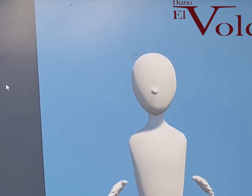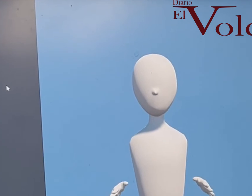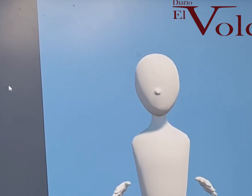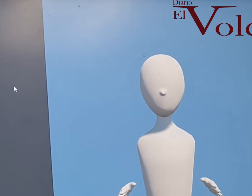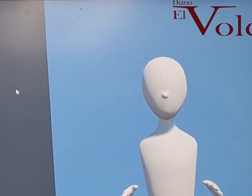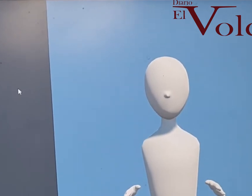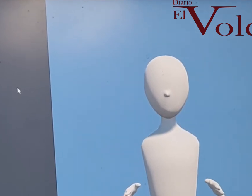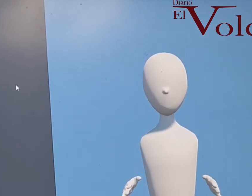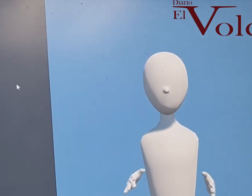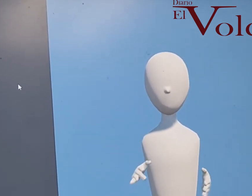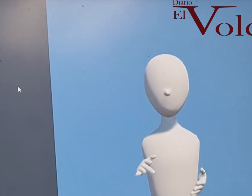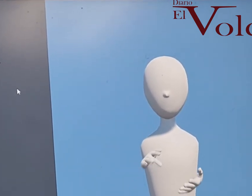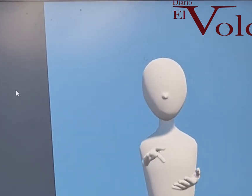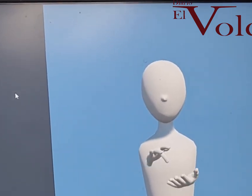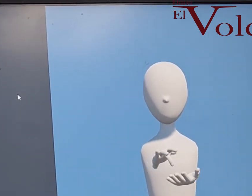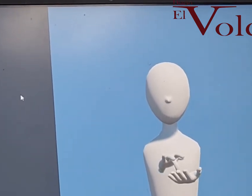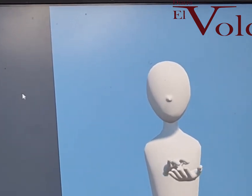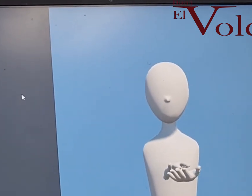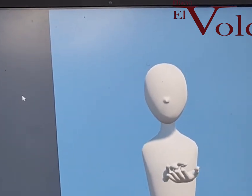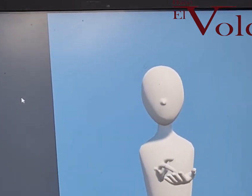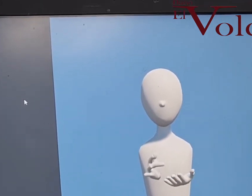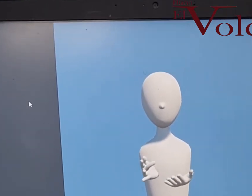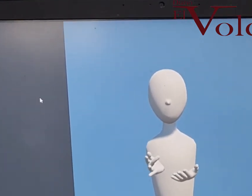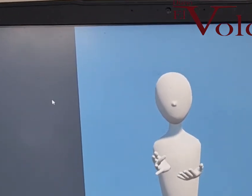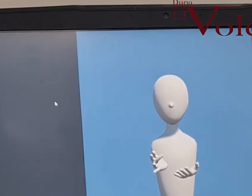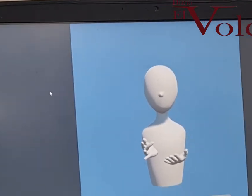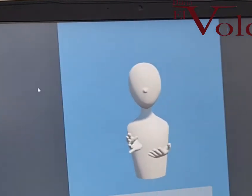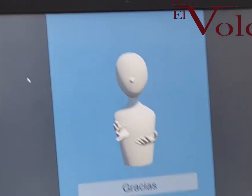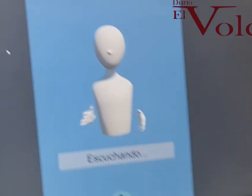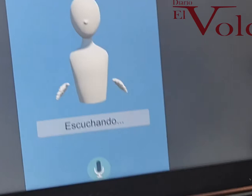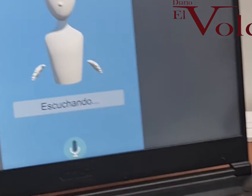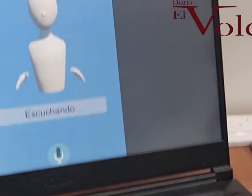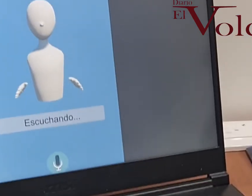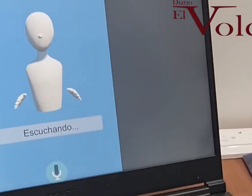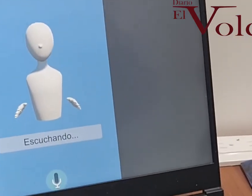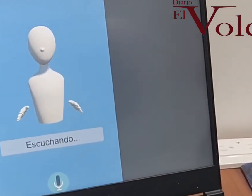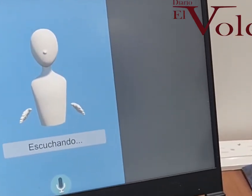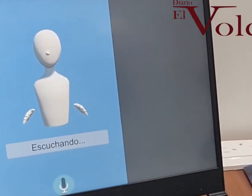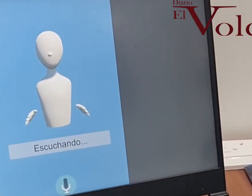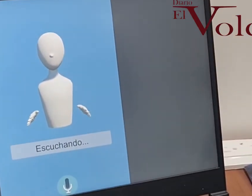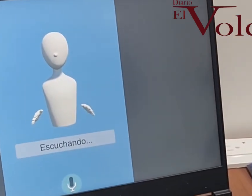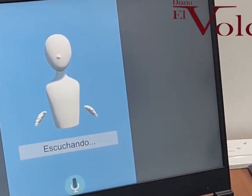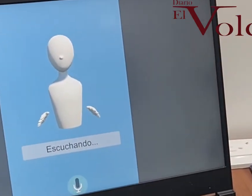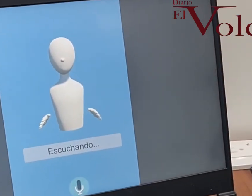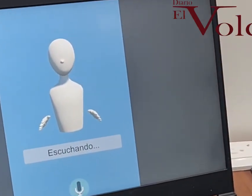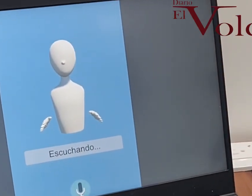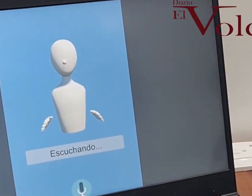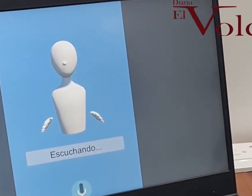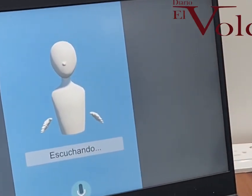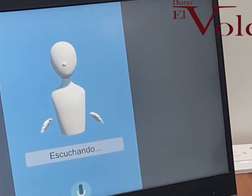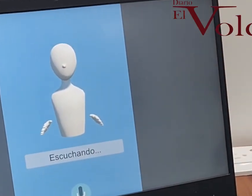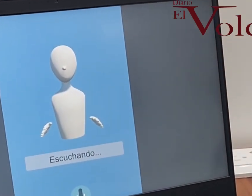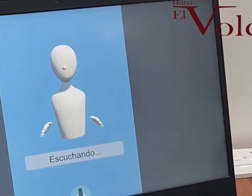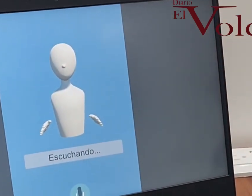y también nosotros creamos una aplicación complementando al de la historia